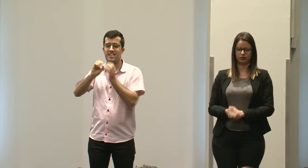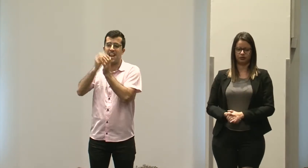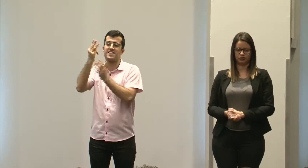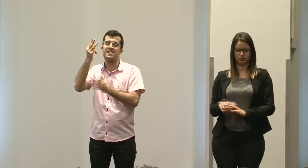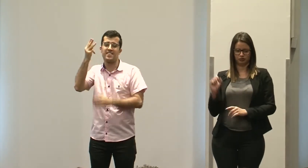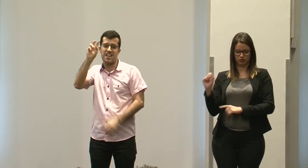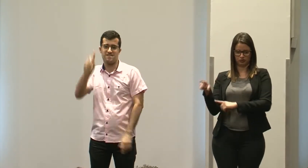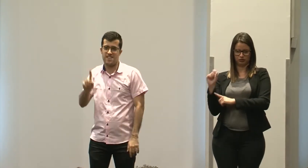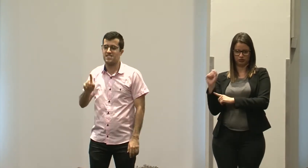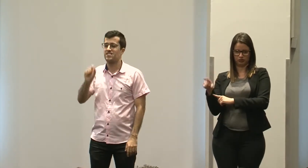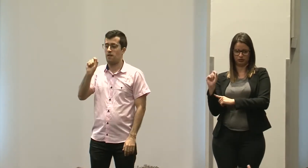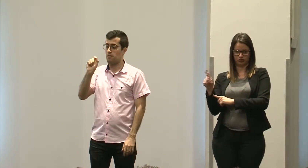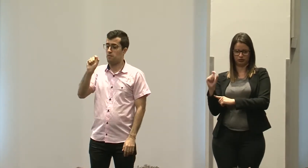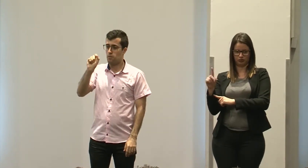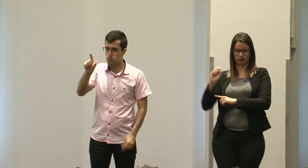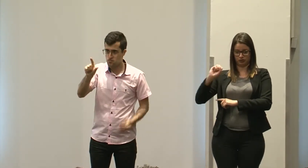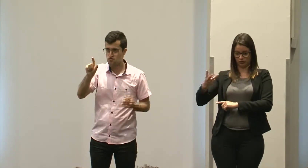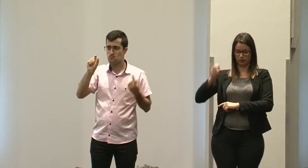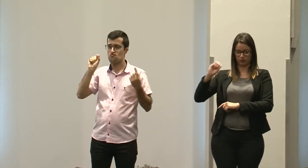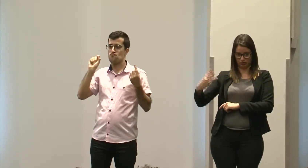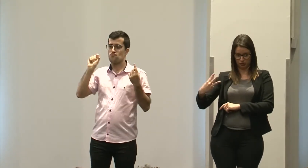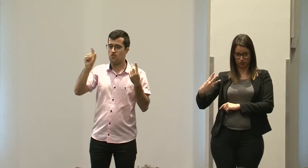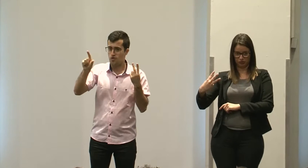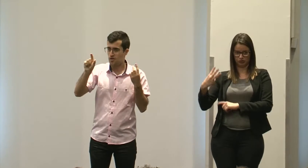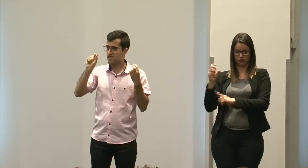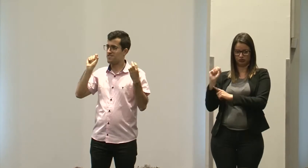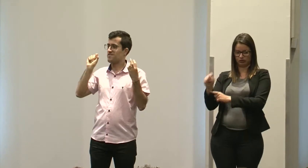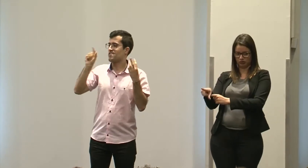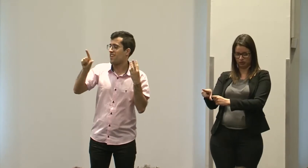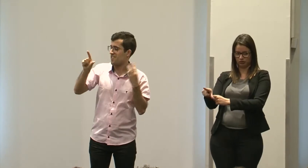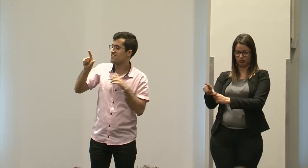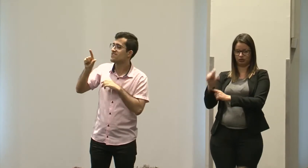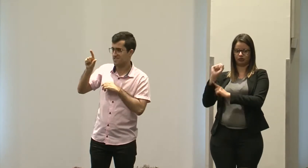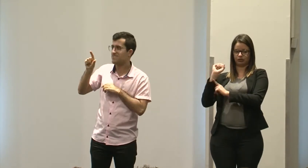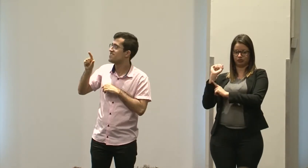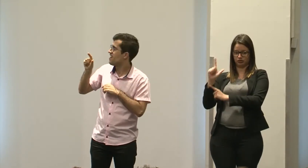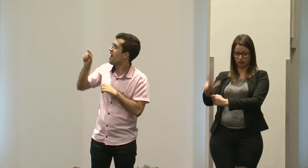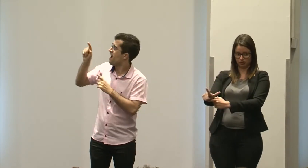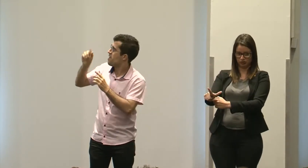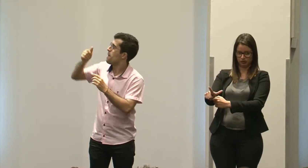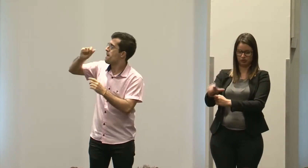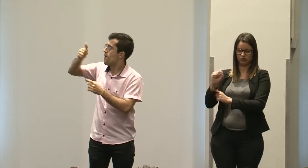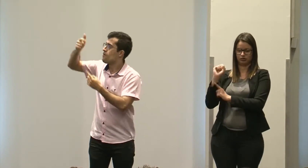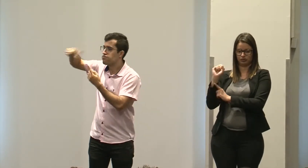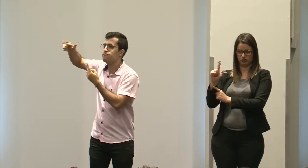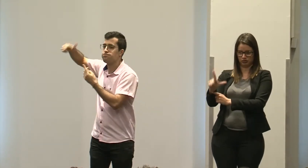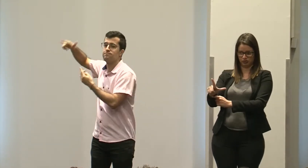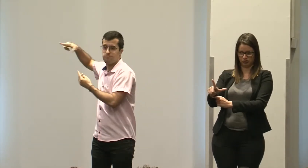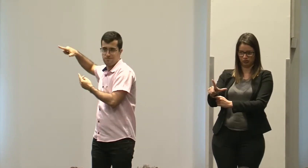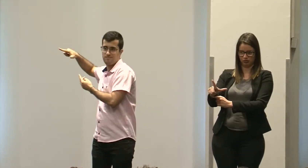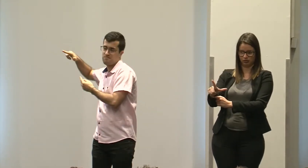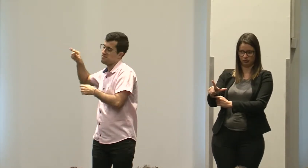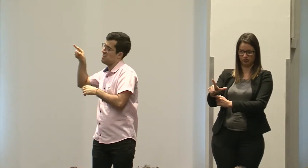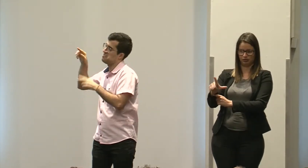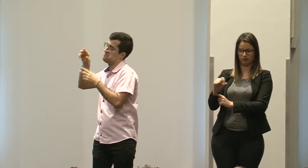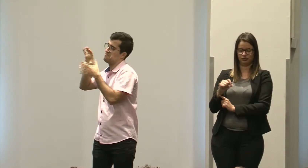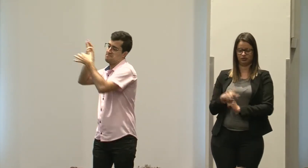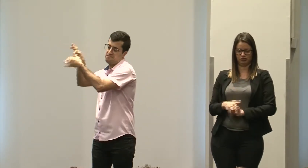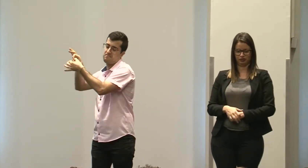é reduplicação, onde nós temos o sinal repetido 3 vezes.